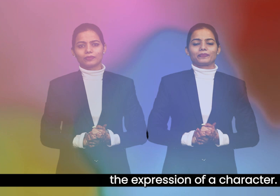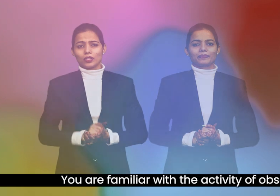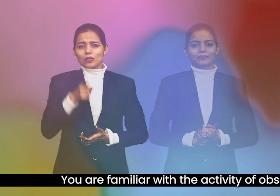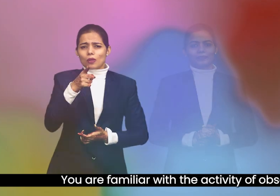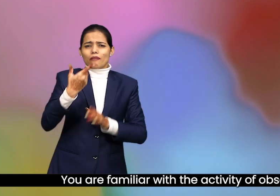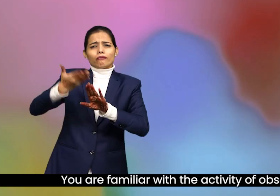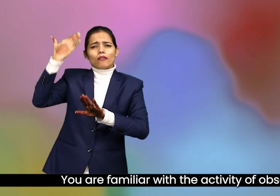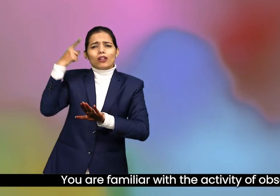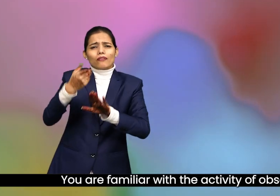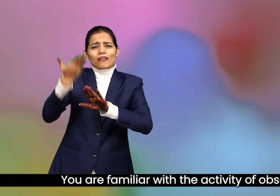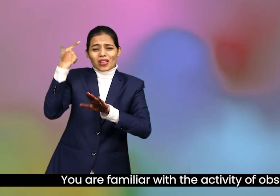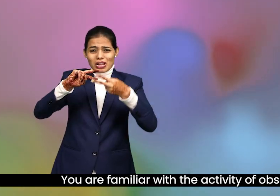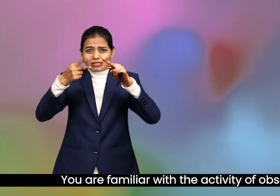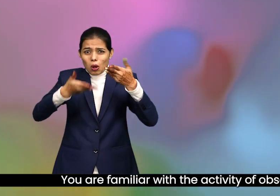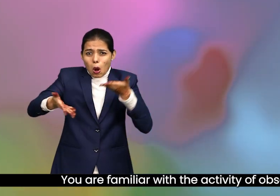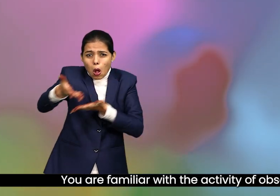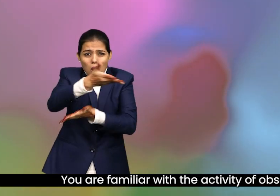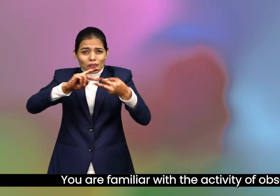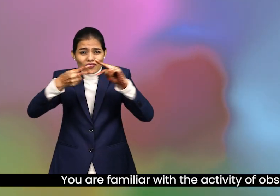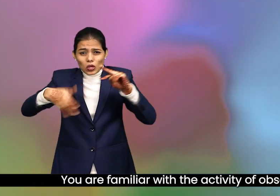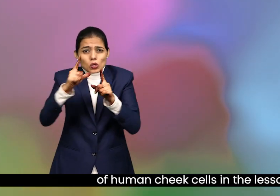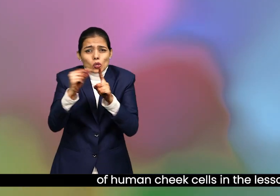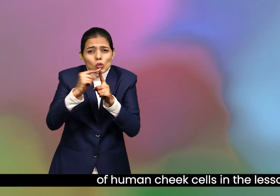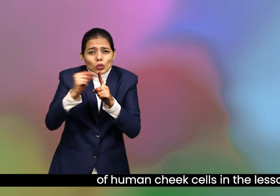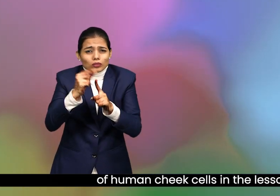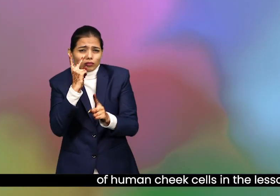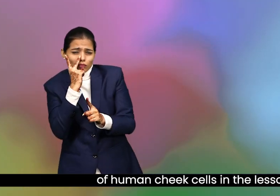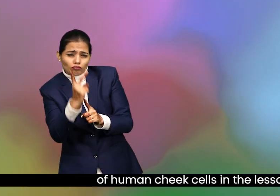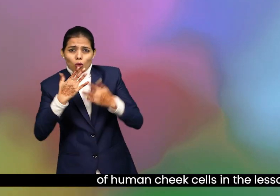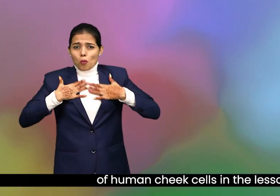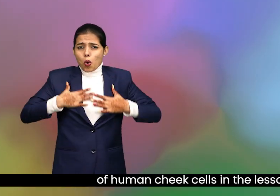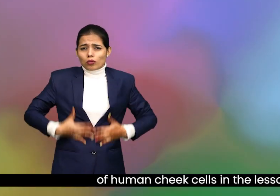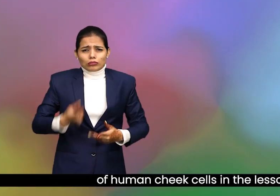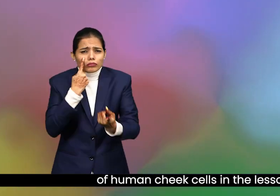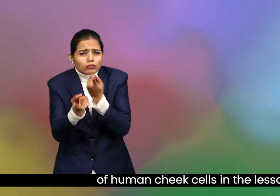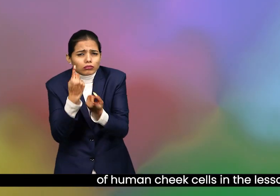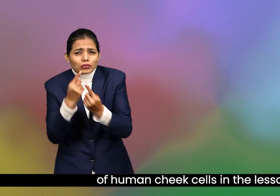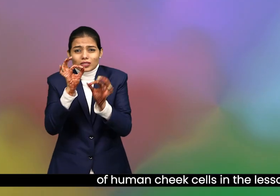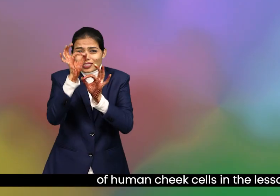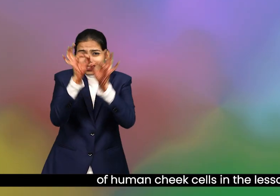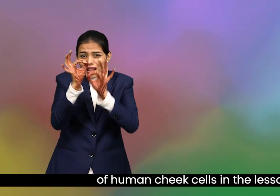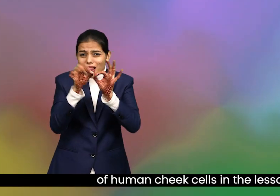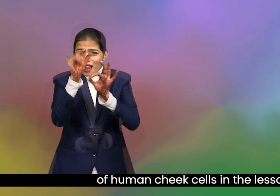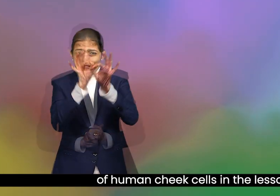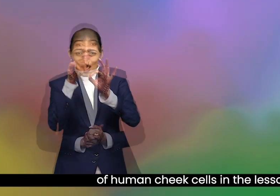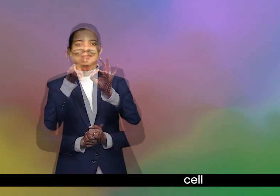You are 8ஆம் familiar with வகுப்பிலிருந்து the activity of observation of human வாழ்க்கையின் cheek அடிப்படை cells பகுதி in the lesson உயிரணு என்ற பாடத்தில் Cell,